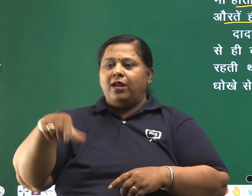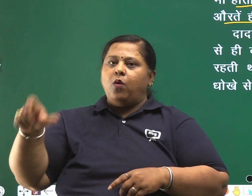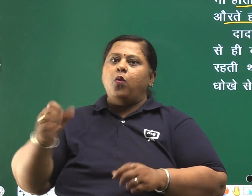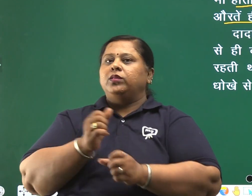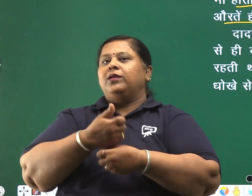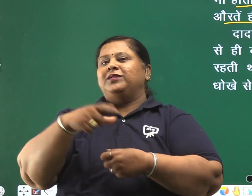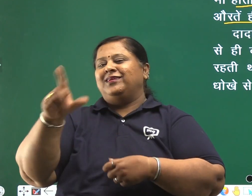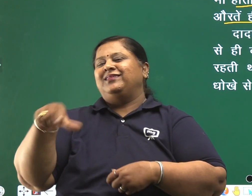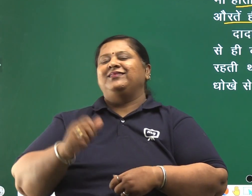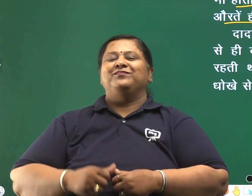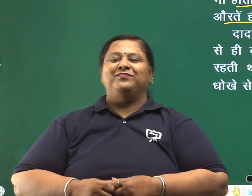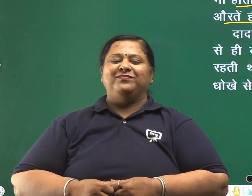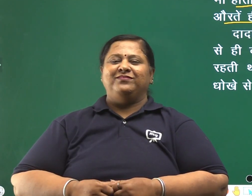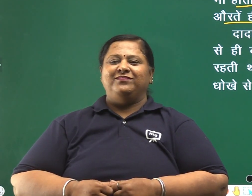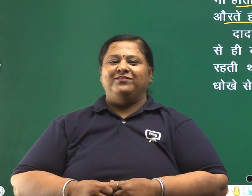औरतें ही करती थी।